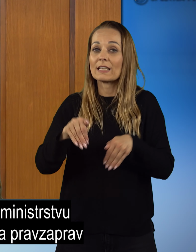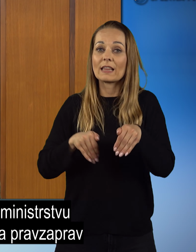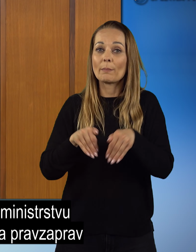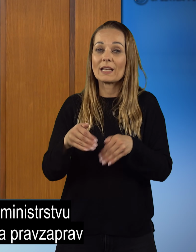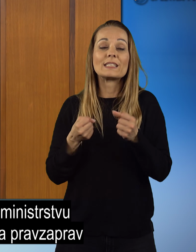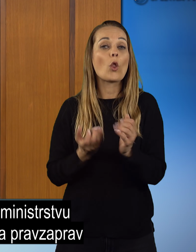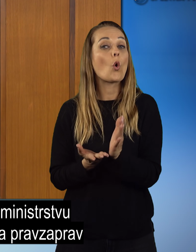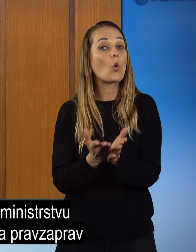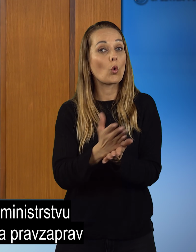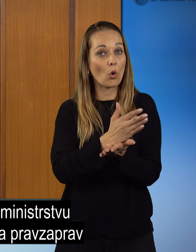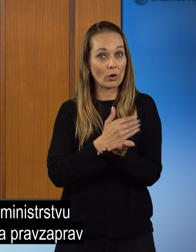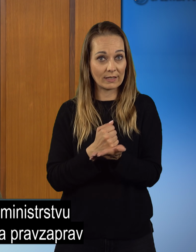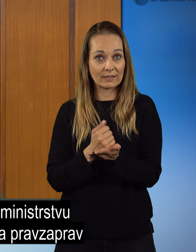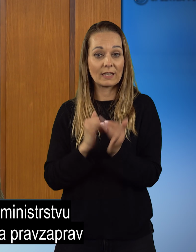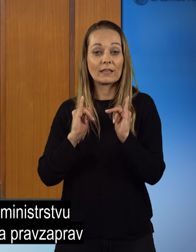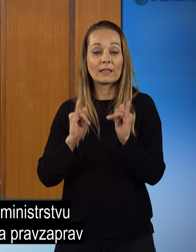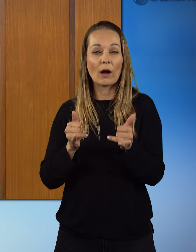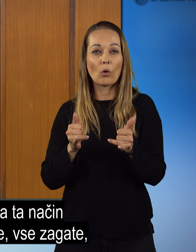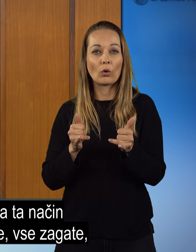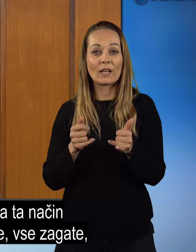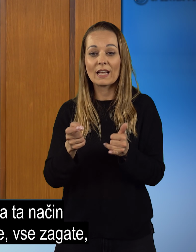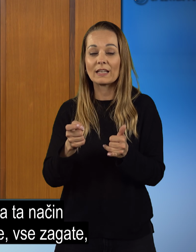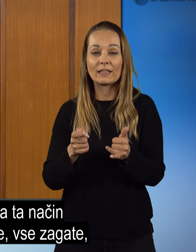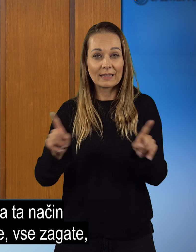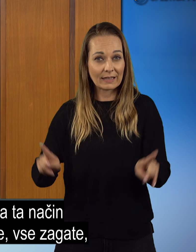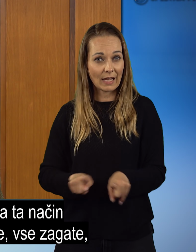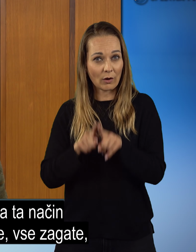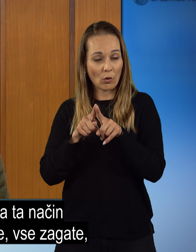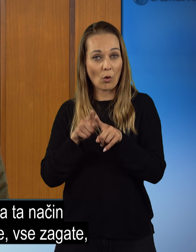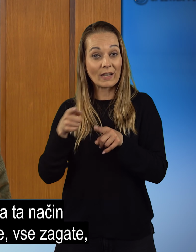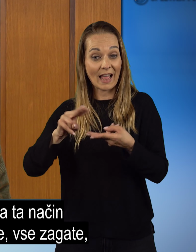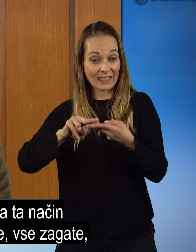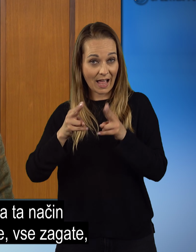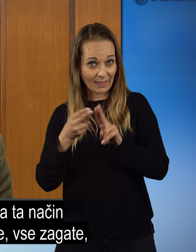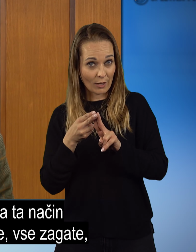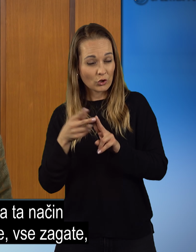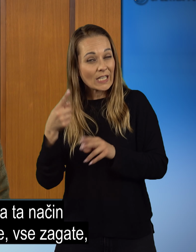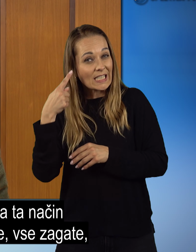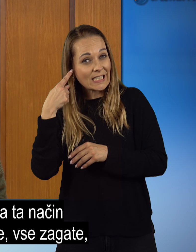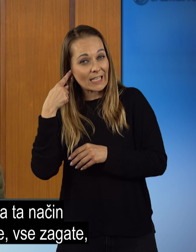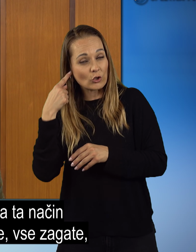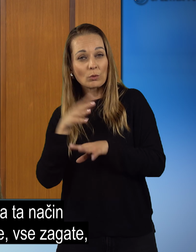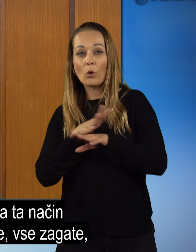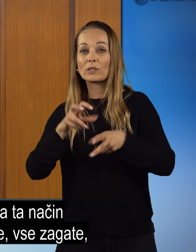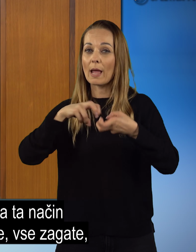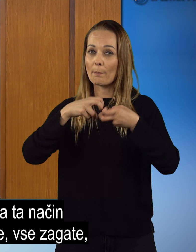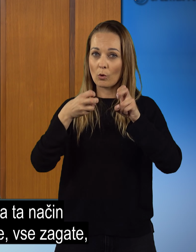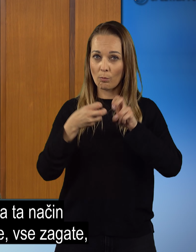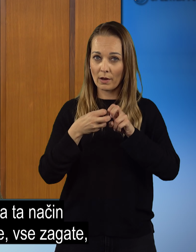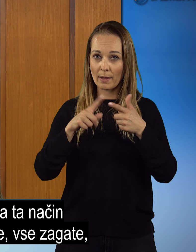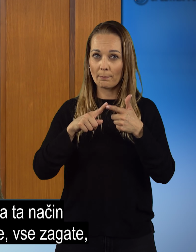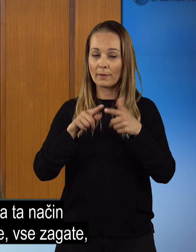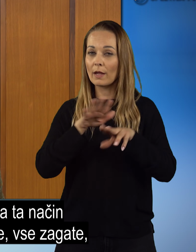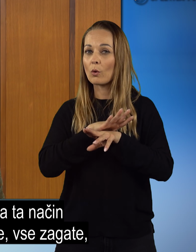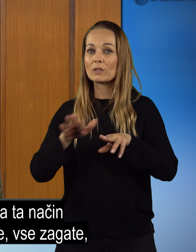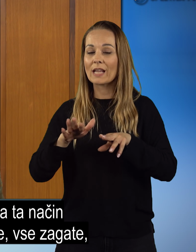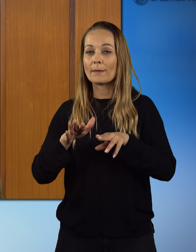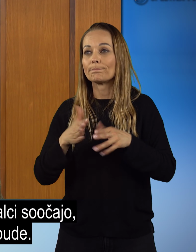zelo koristni, tako da se pravzaprav iz prve roke še na ta način slišimo vse probleme,